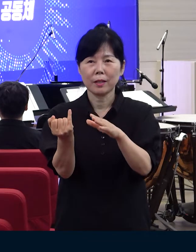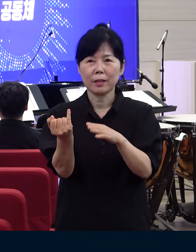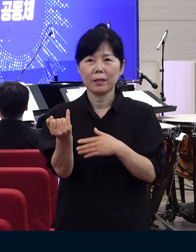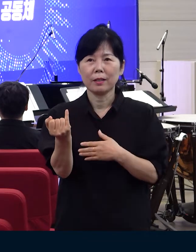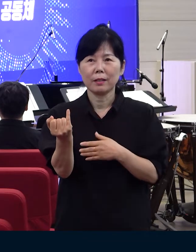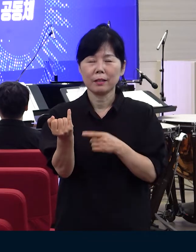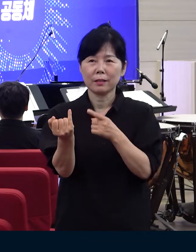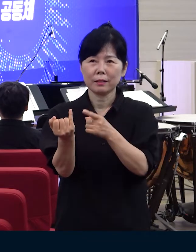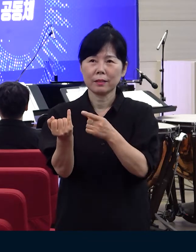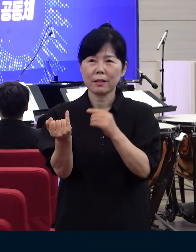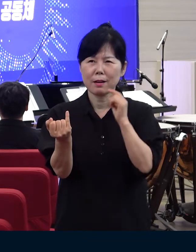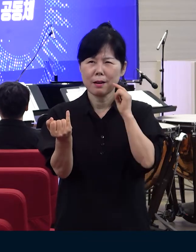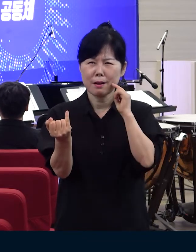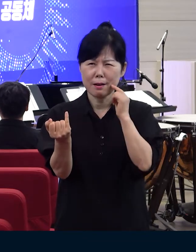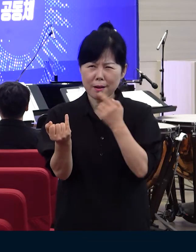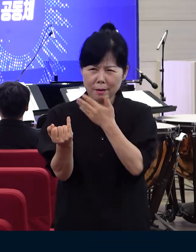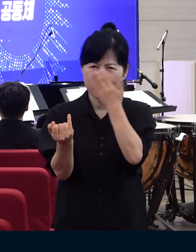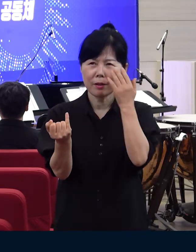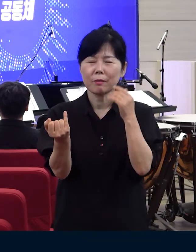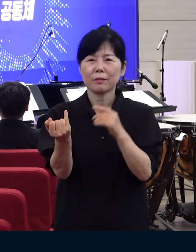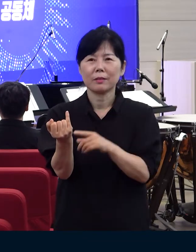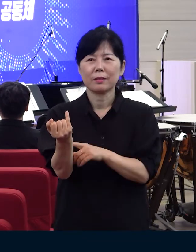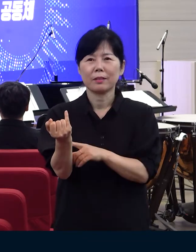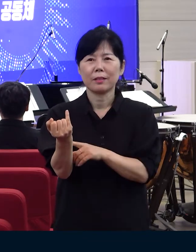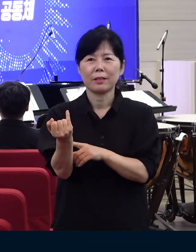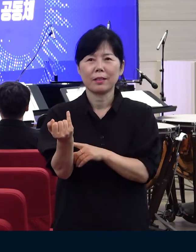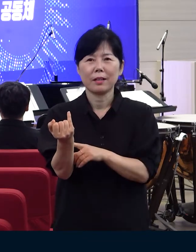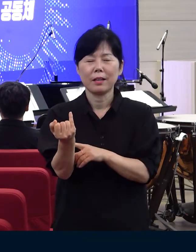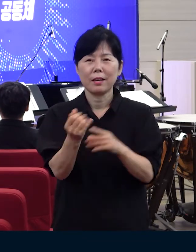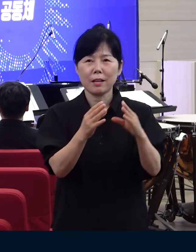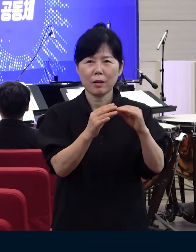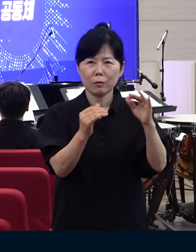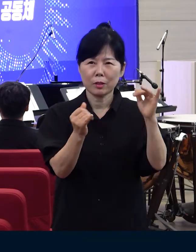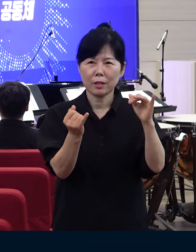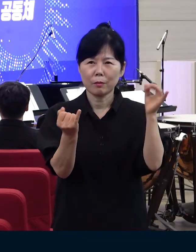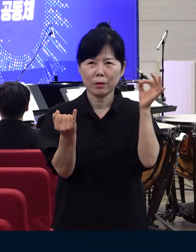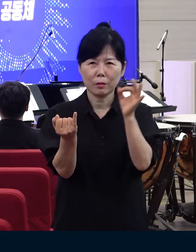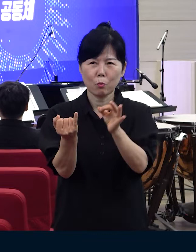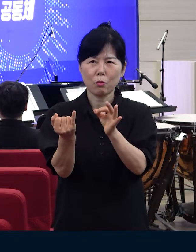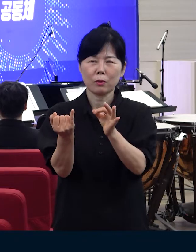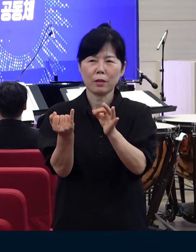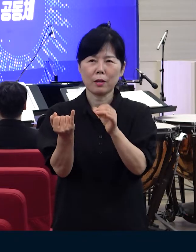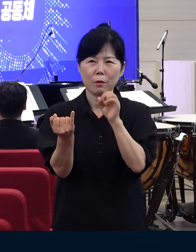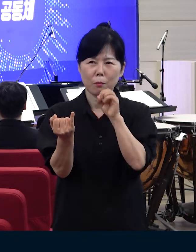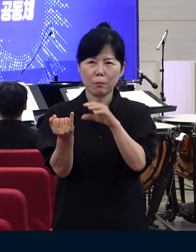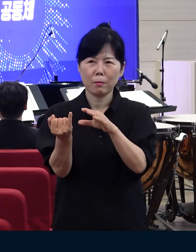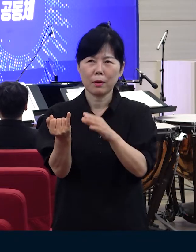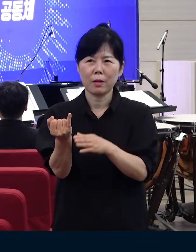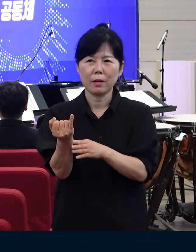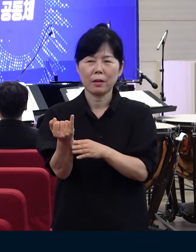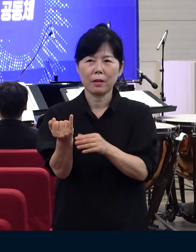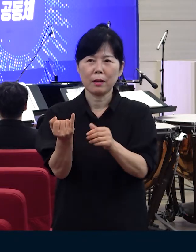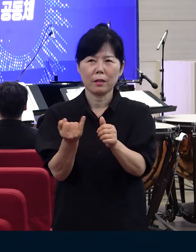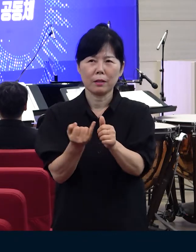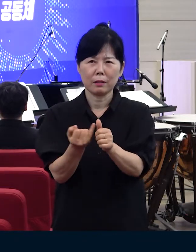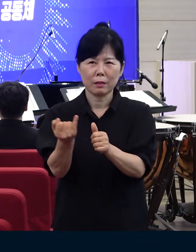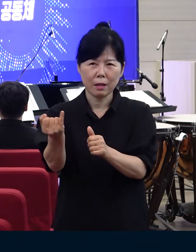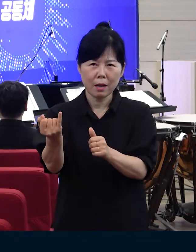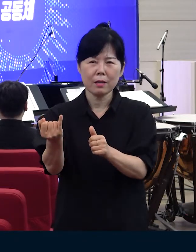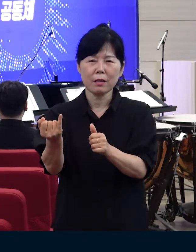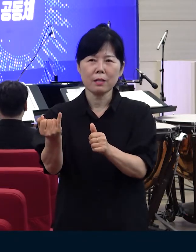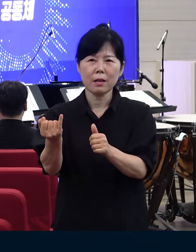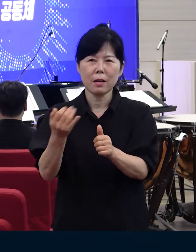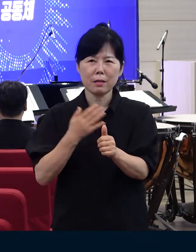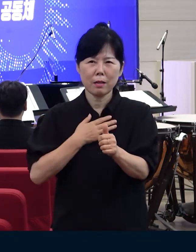사라에게 말하되 내가 알기에 그대는 아리따운 여인이라 애굽 사람이 그대를 볼 때에 이르기를 이는